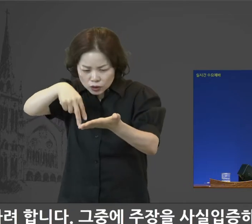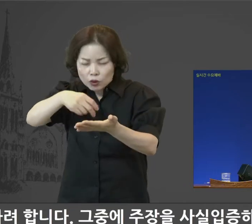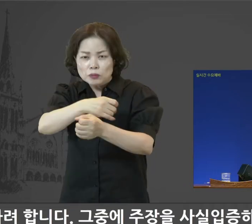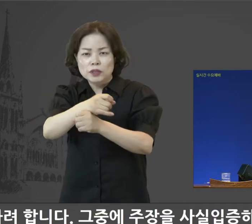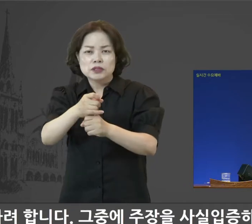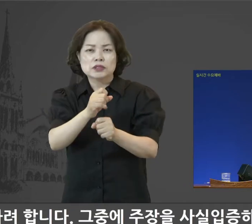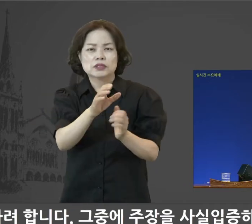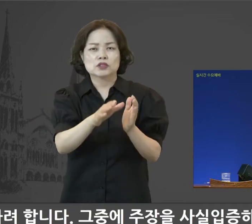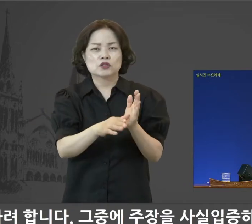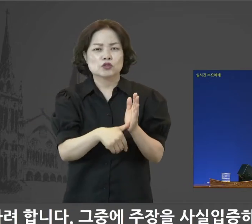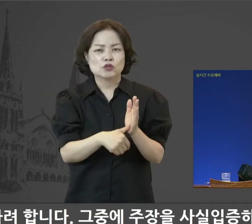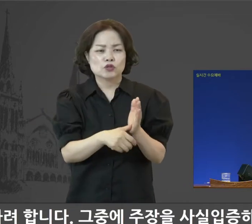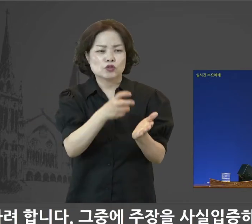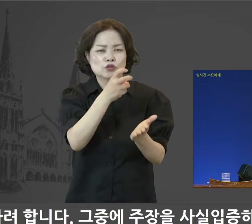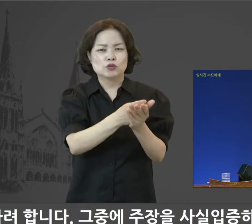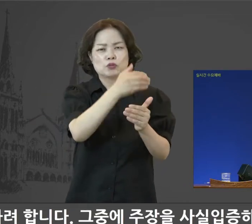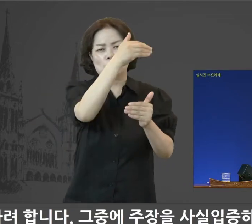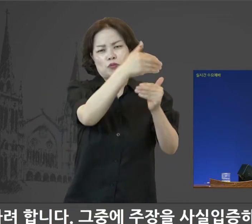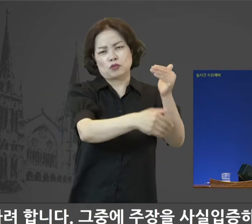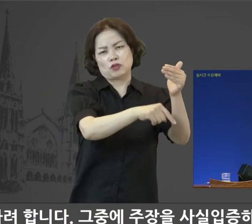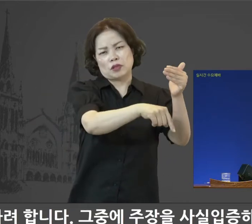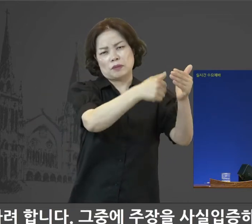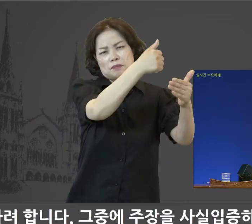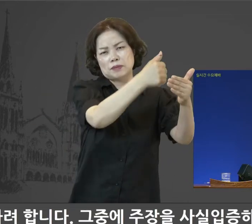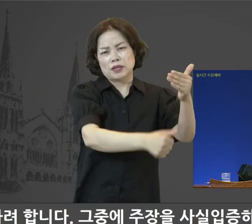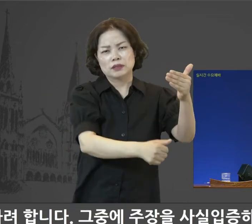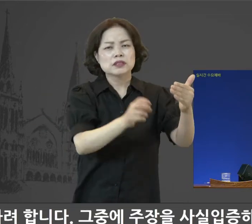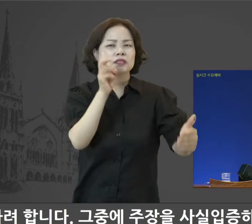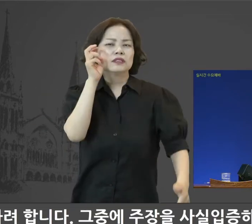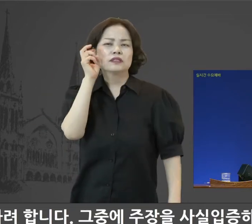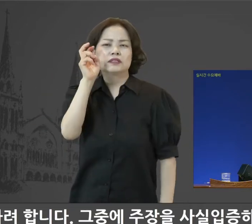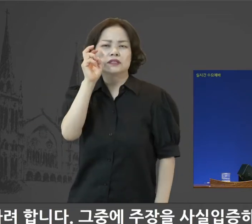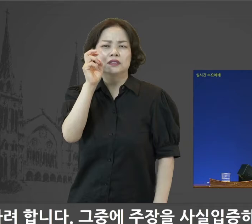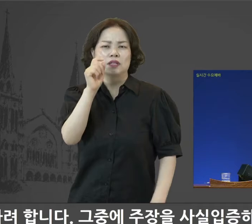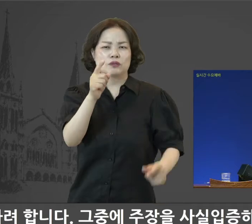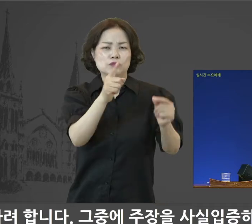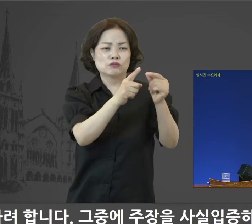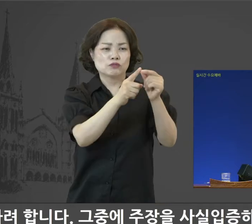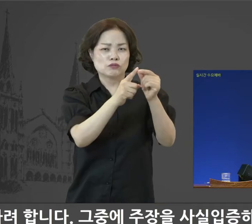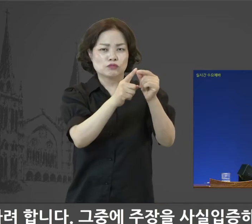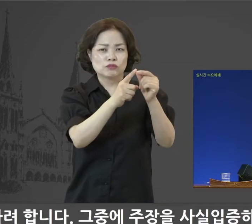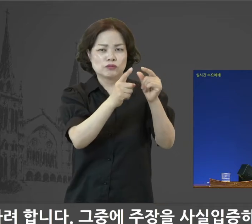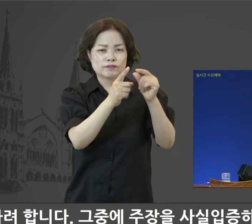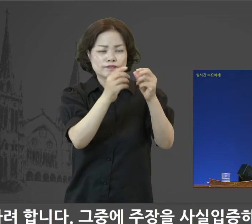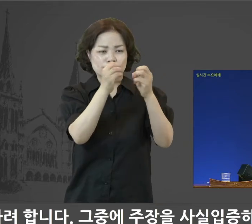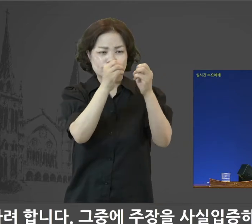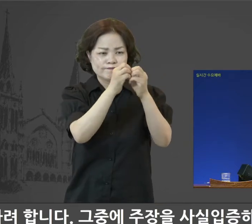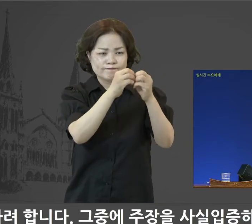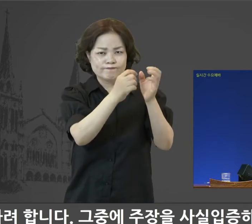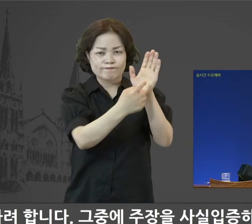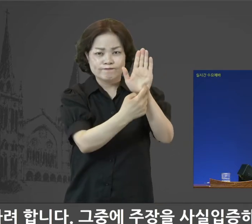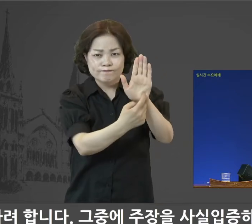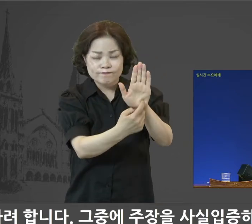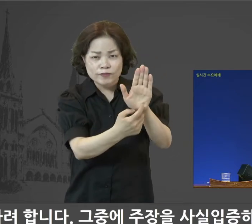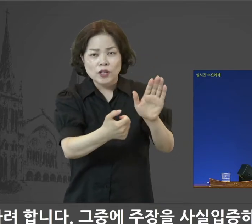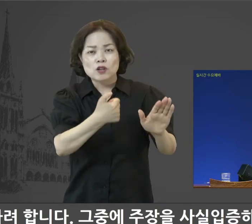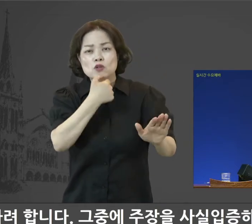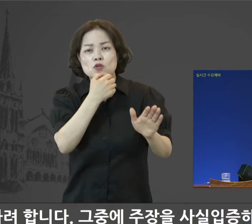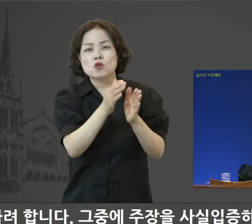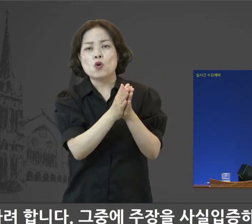이 율법주의에 빠져 있음을 추측할 수 있는 문구들이 상당히 많이 있습니다. 특별히